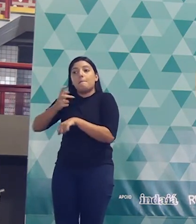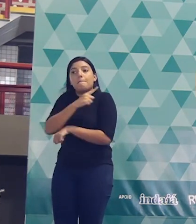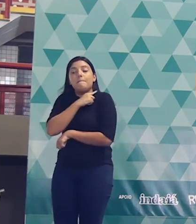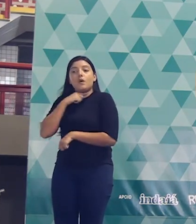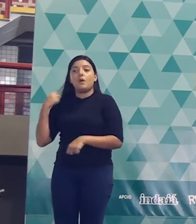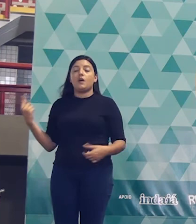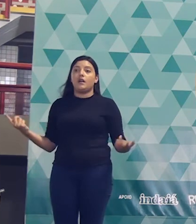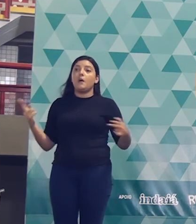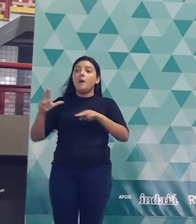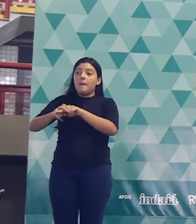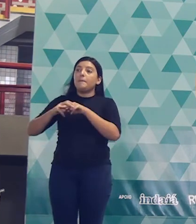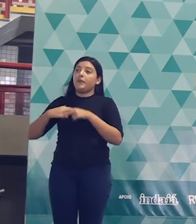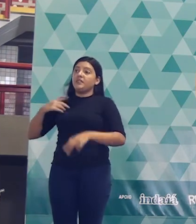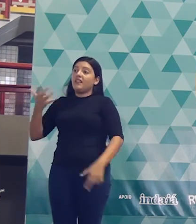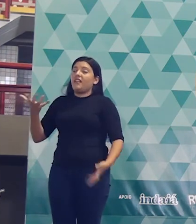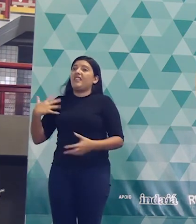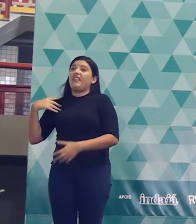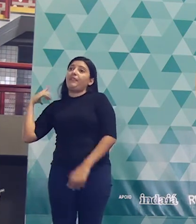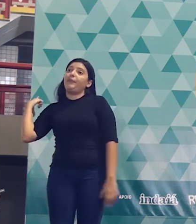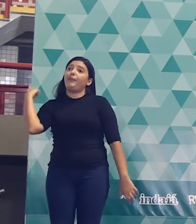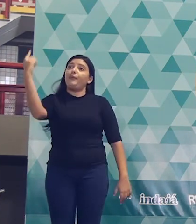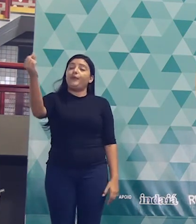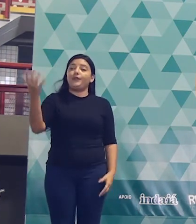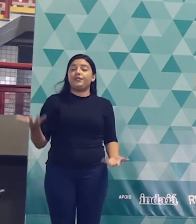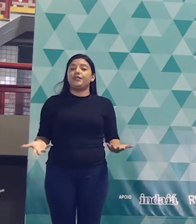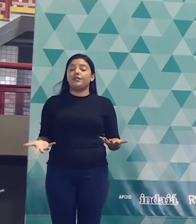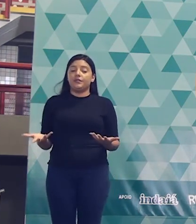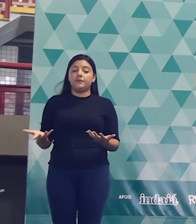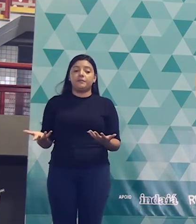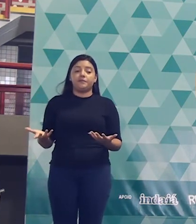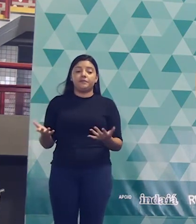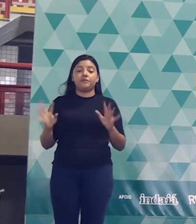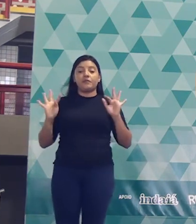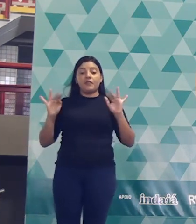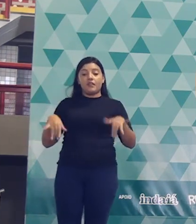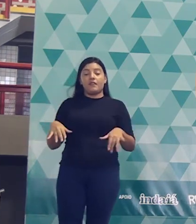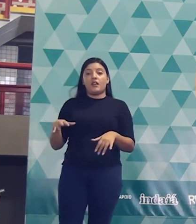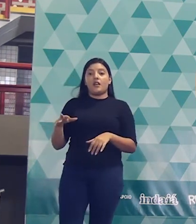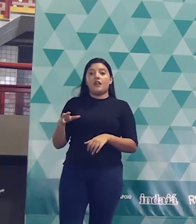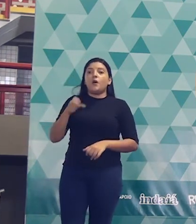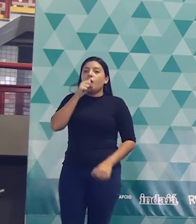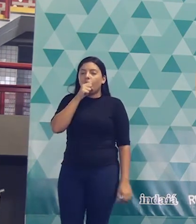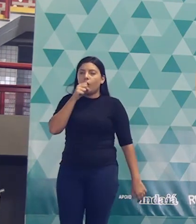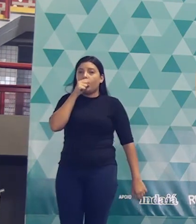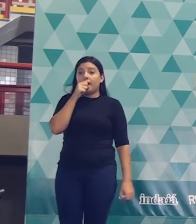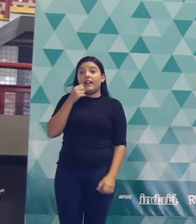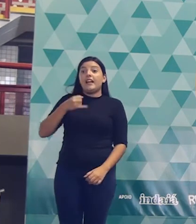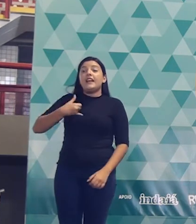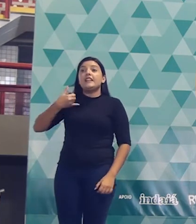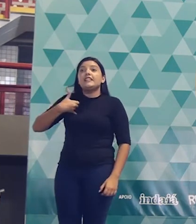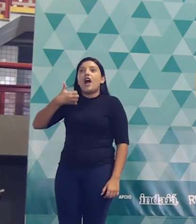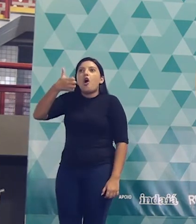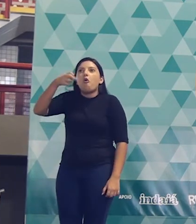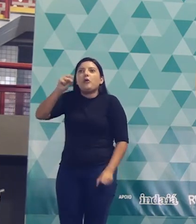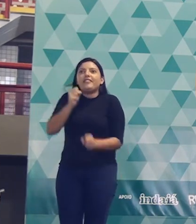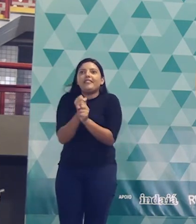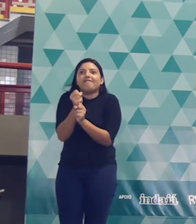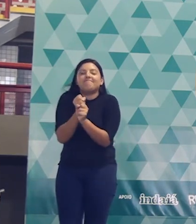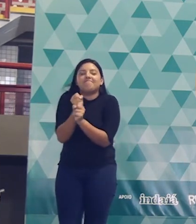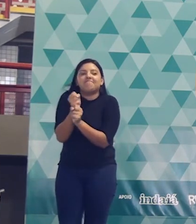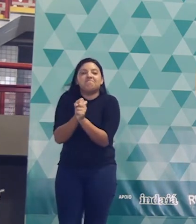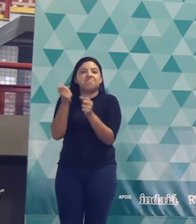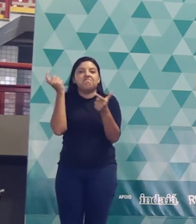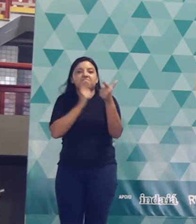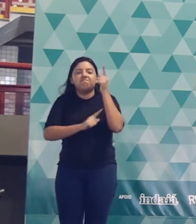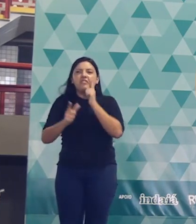dele de escapar. A tuberculose, tá? Só para finalizar aqui, não o matou, ele viveu mais de 80 anos, mas